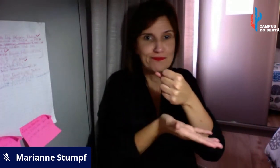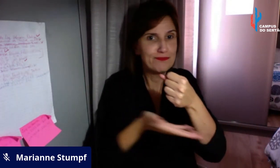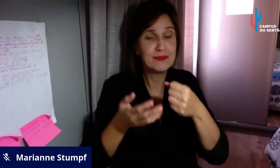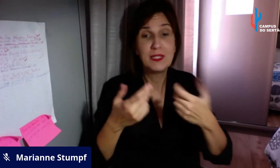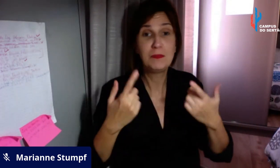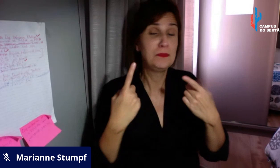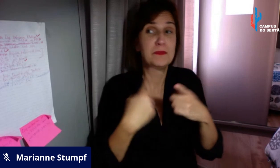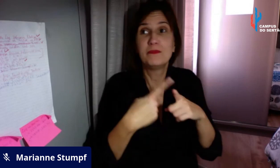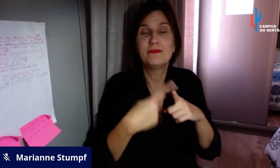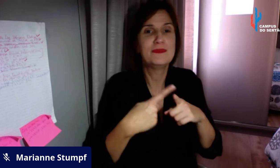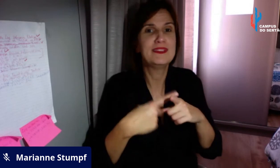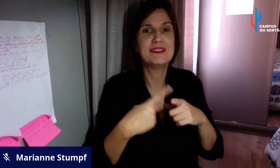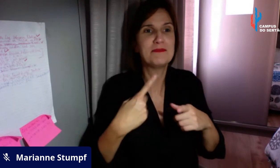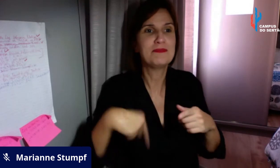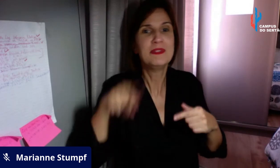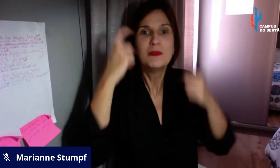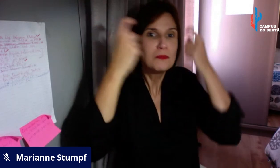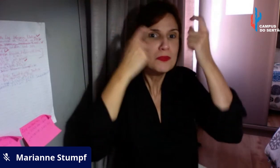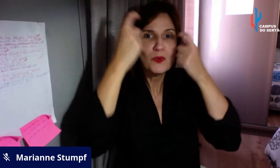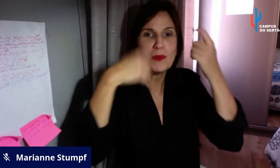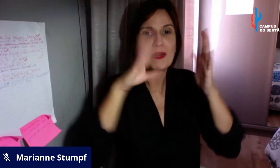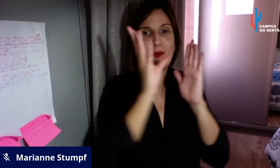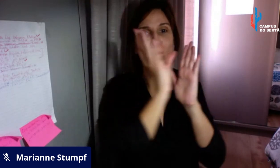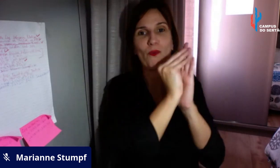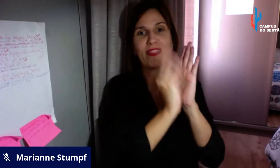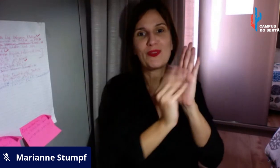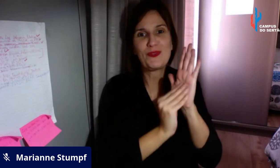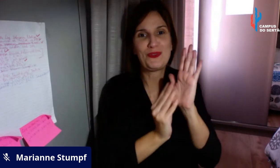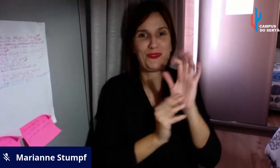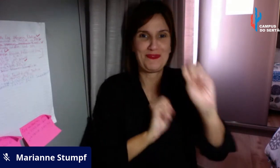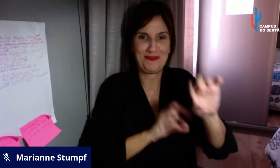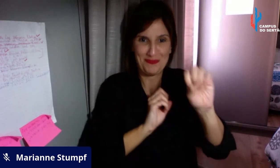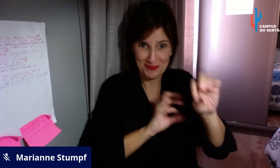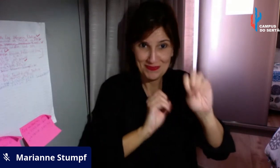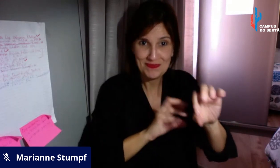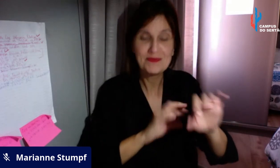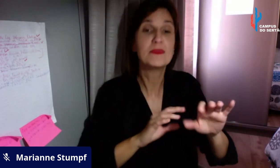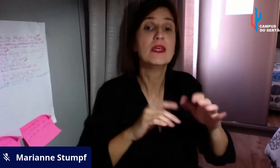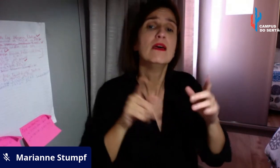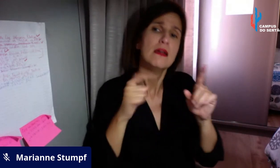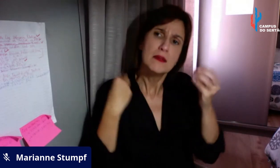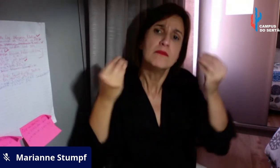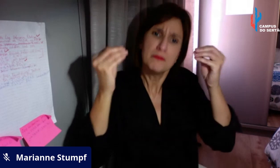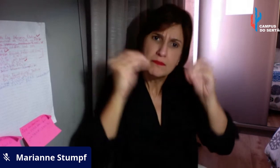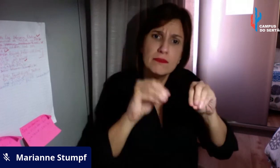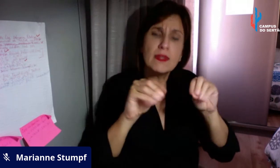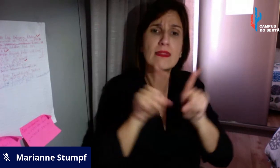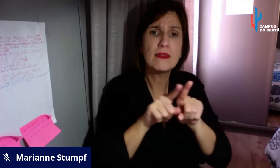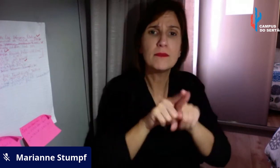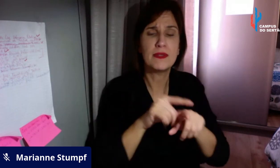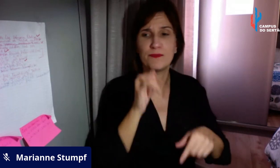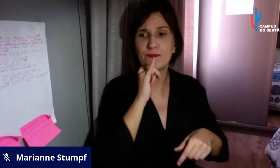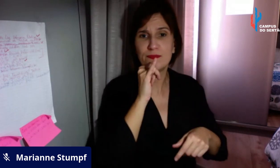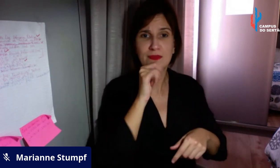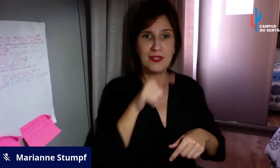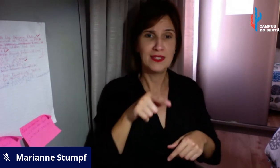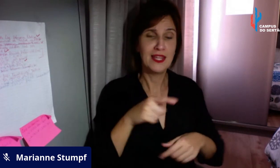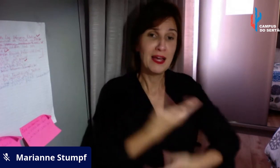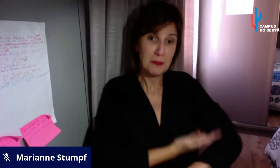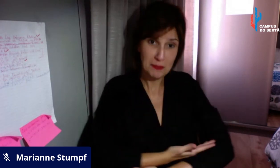das salas serem projetadas com um semicírculo, por exemplo, para ministrarmos as aulas,